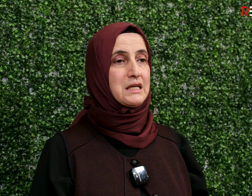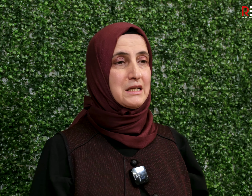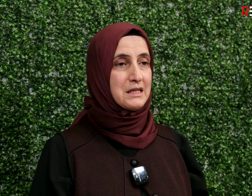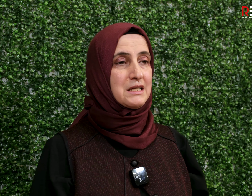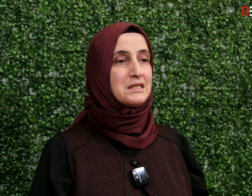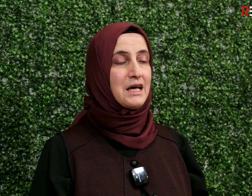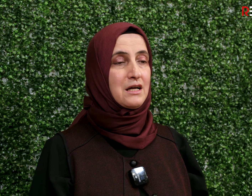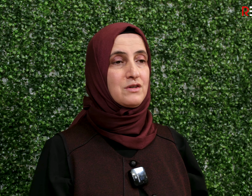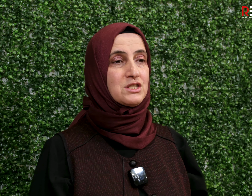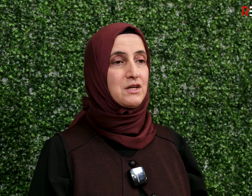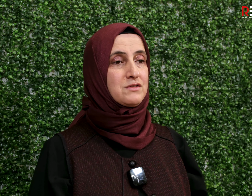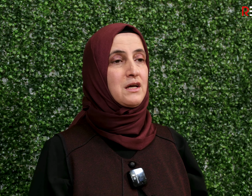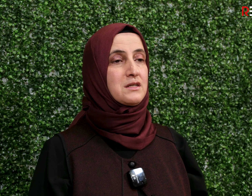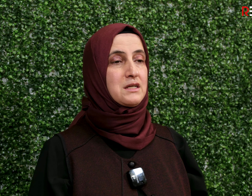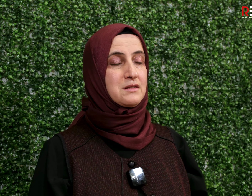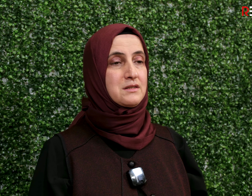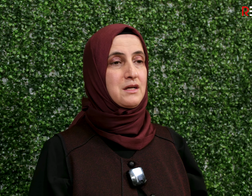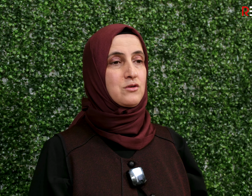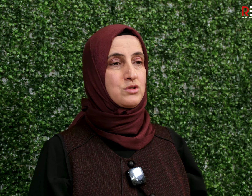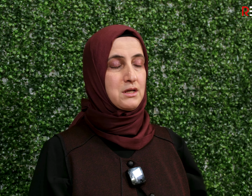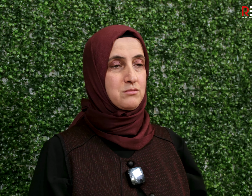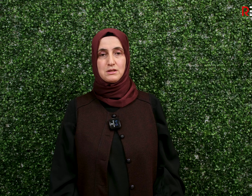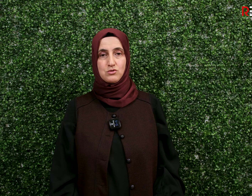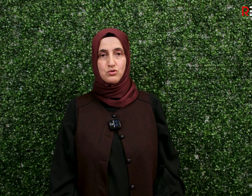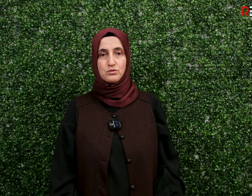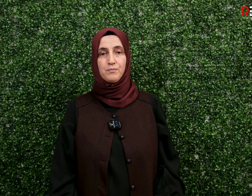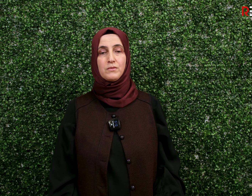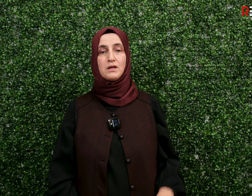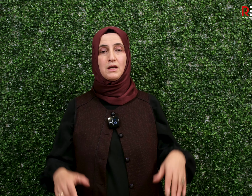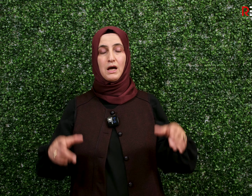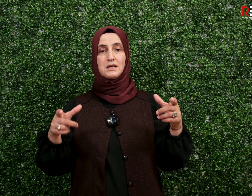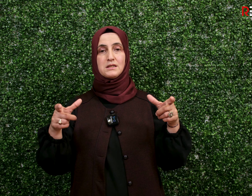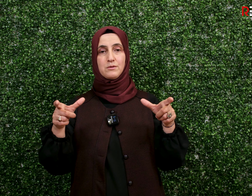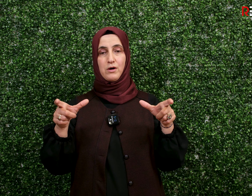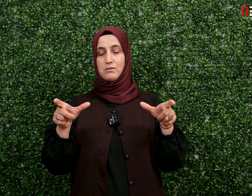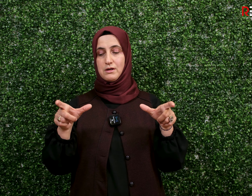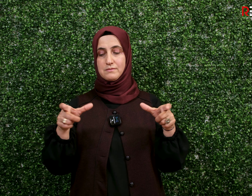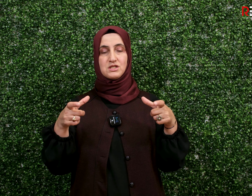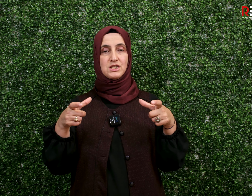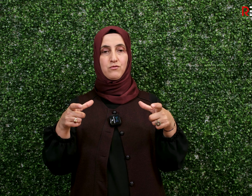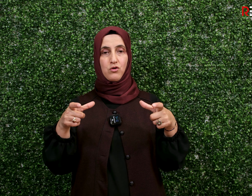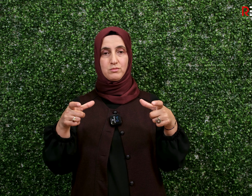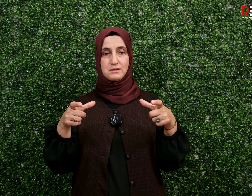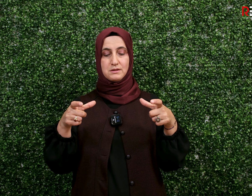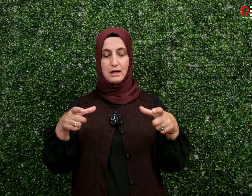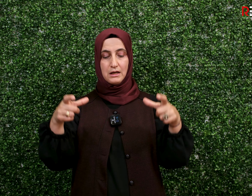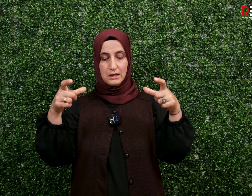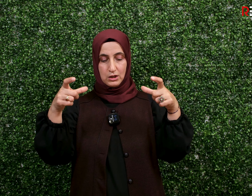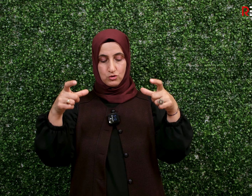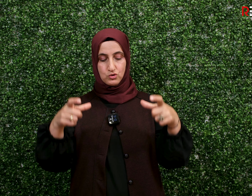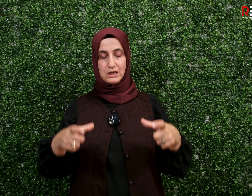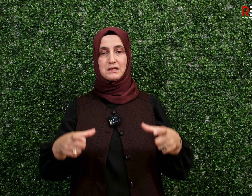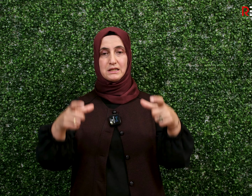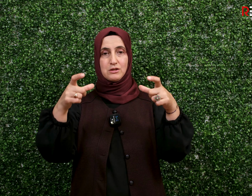ilgili yer ve çevre hareketlerinden göstermek istiyorum. Her iki parmağımız C formatında şu şekilde yeri